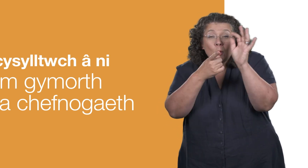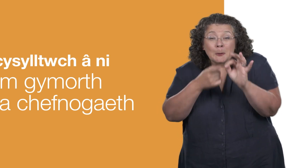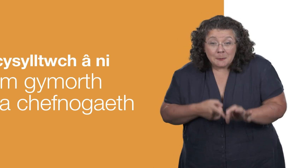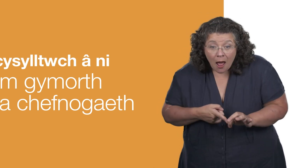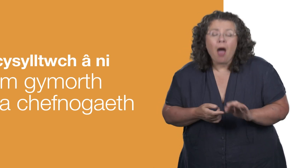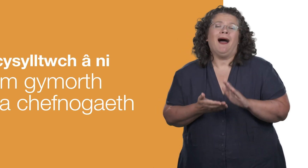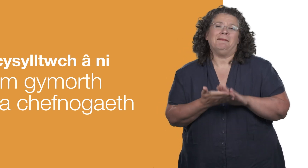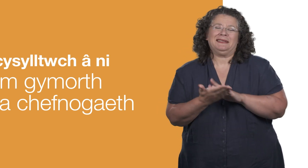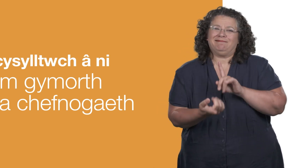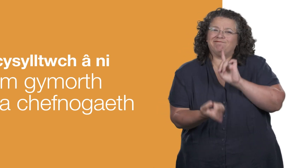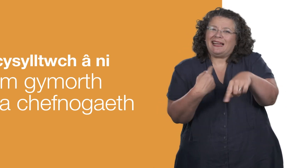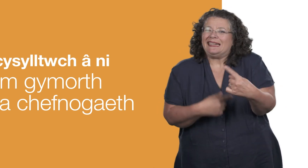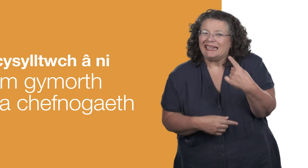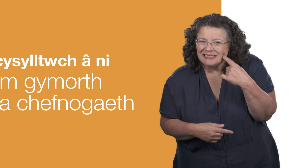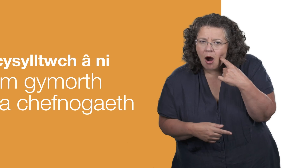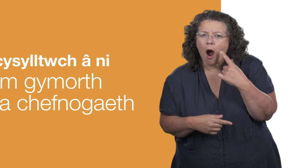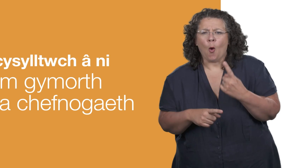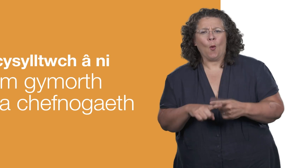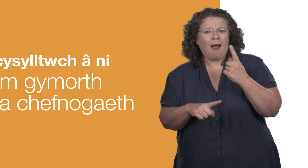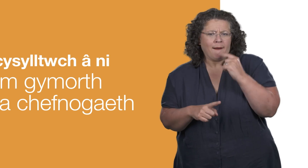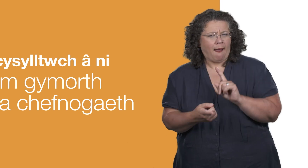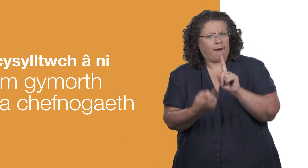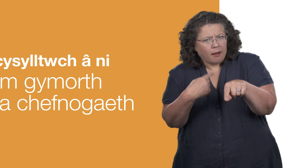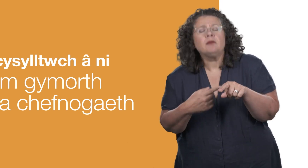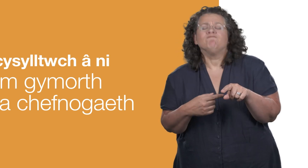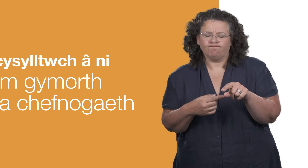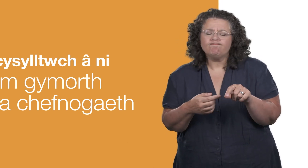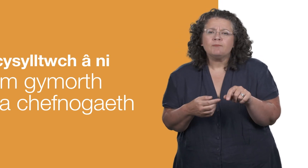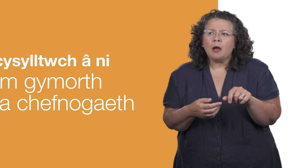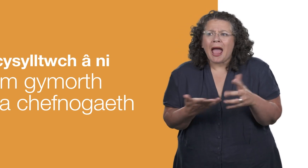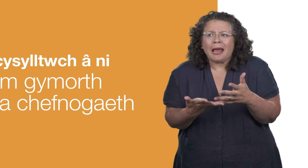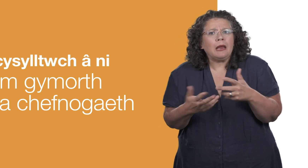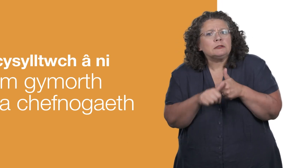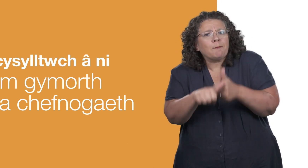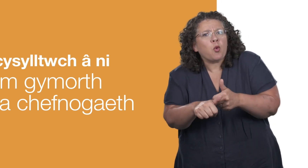byddwn yn gallu sicrhau y gellir roi unrhyw gymorth a ddyfernir ar waith.